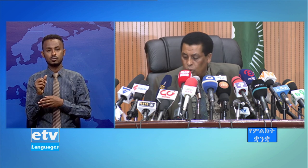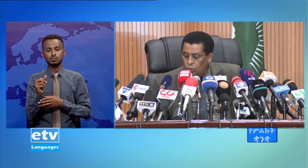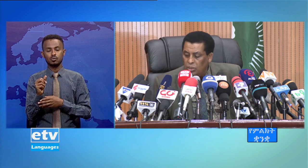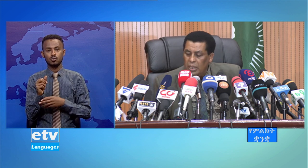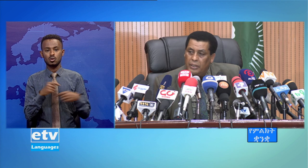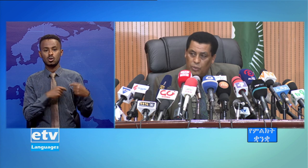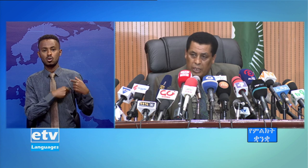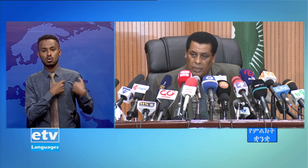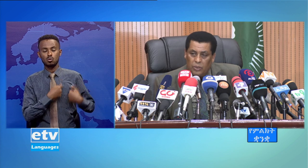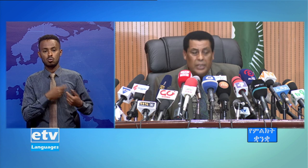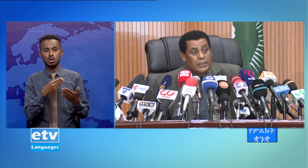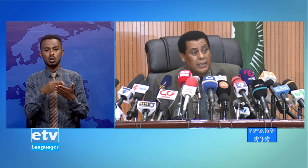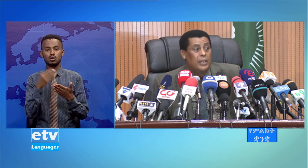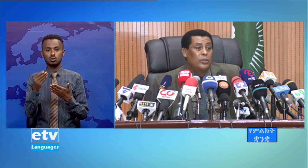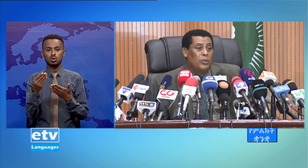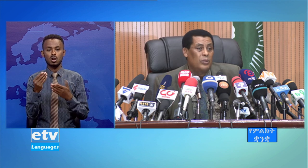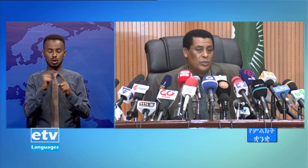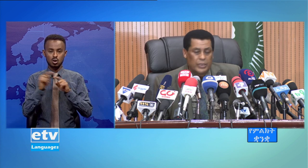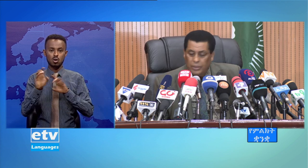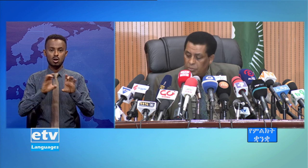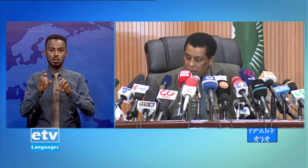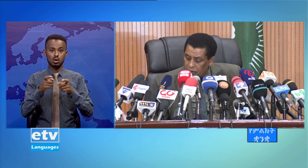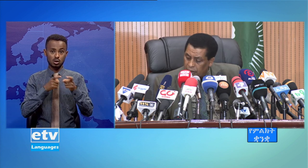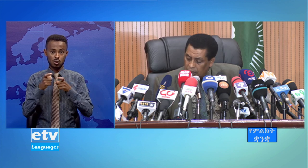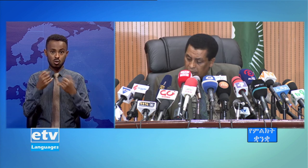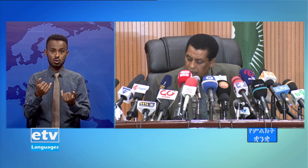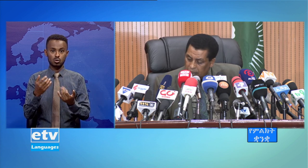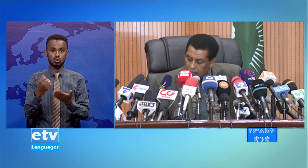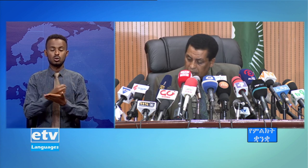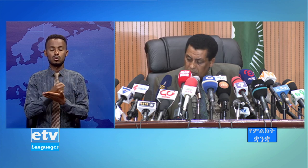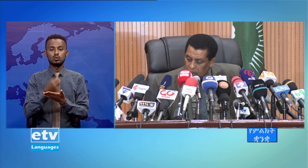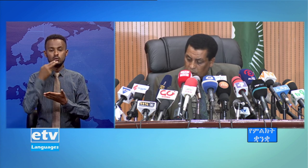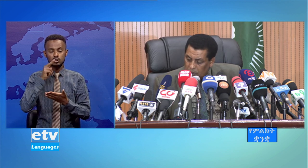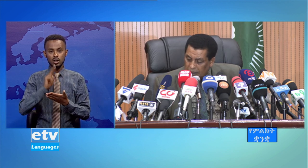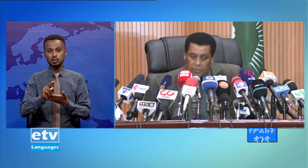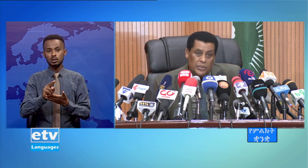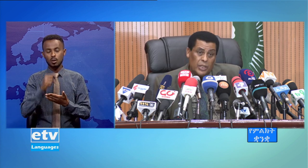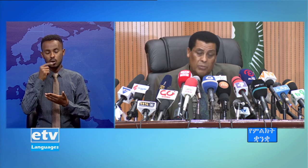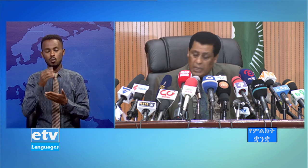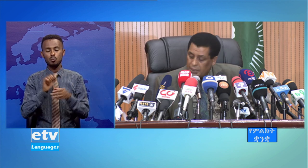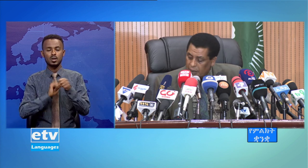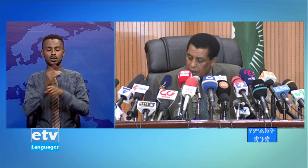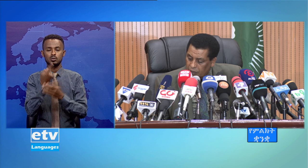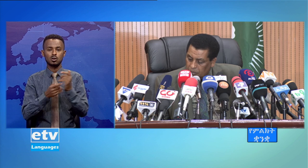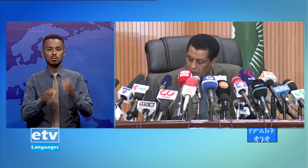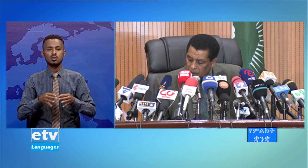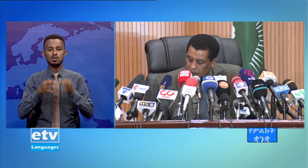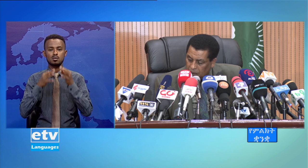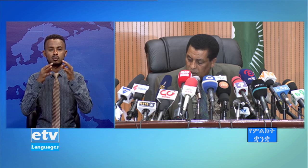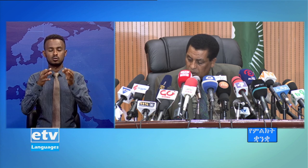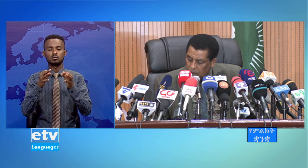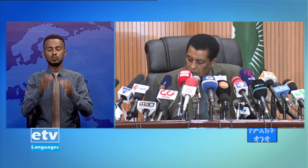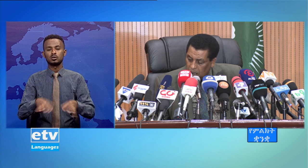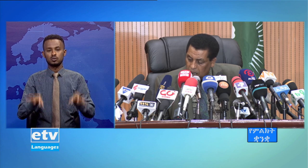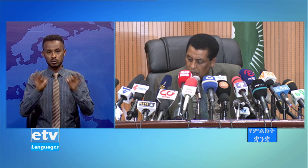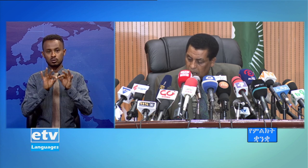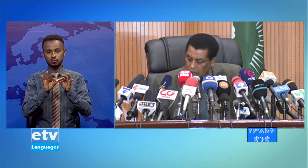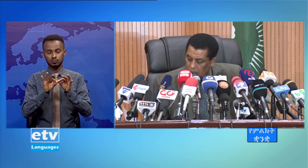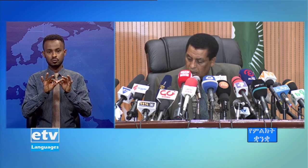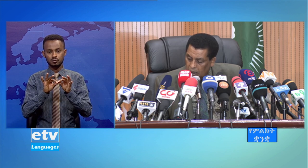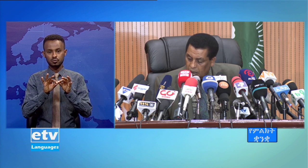ልቦና ይግዙትና ሪቪው አድርገው ያስተዳደሩ አሁን የወሰደውን ሜዥር የሚለውን መልእክት ብቻ ነው ማስተላለፍ የሚያስፈልገው።